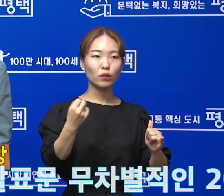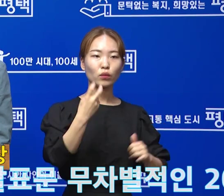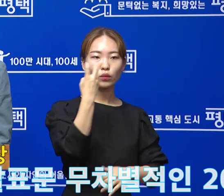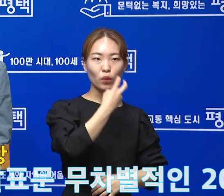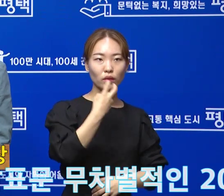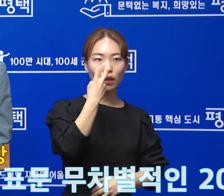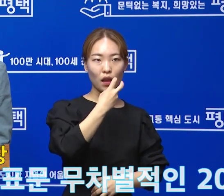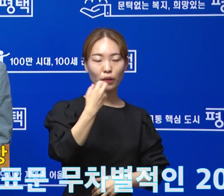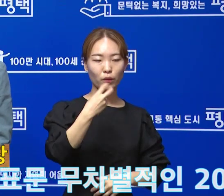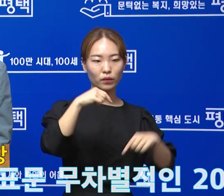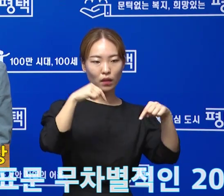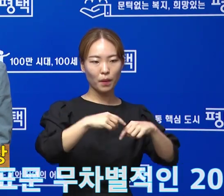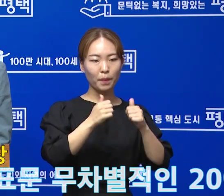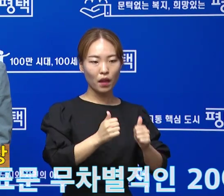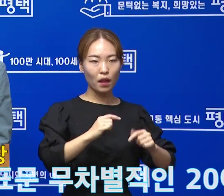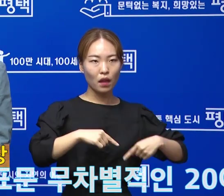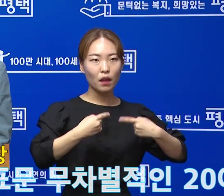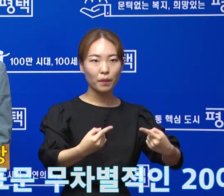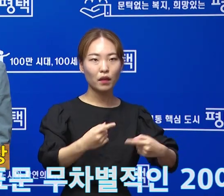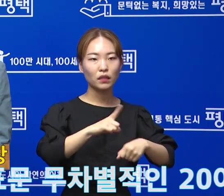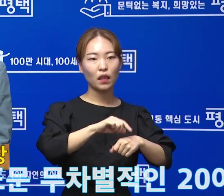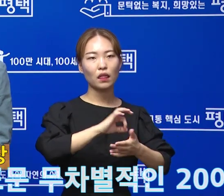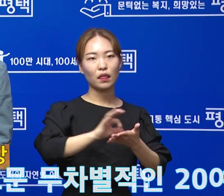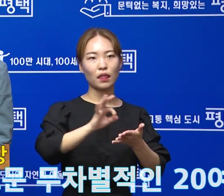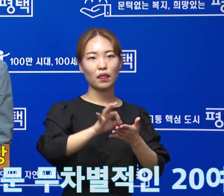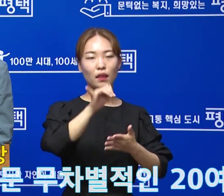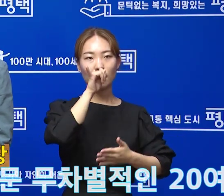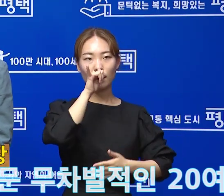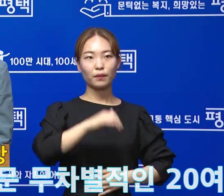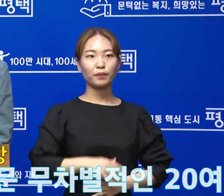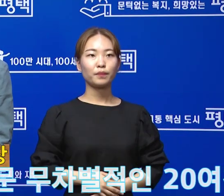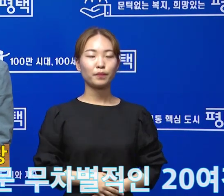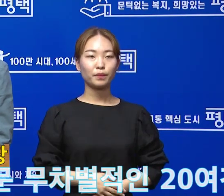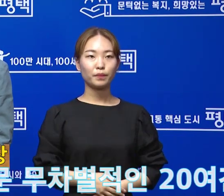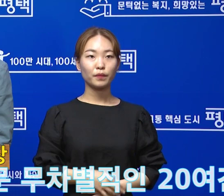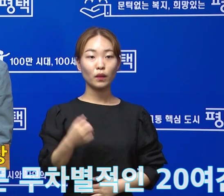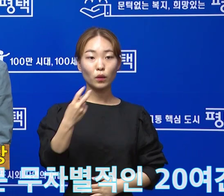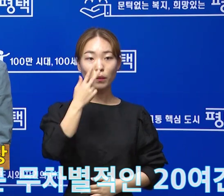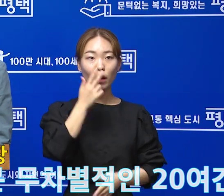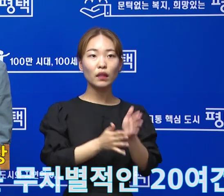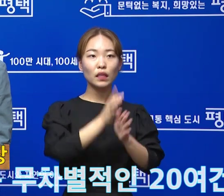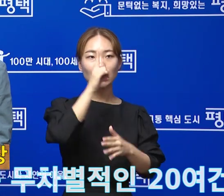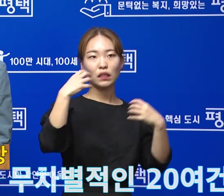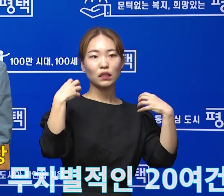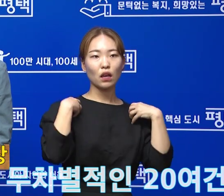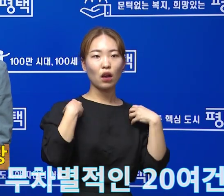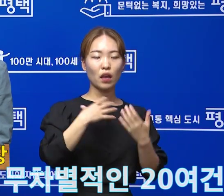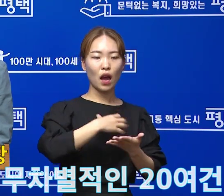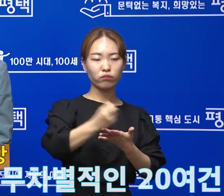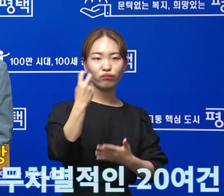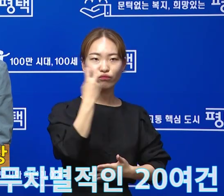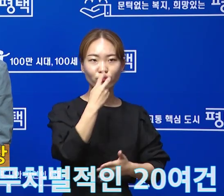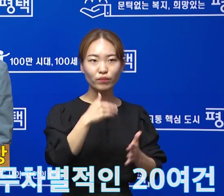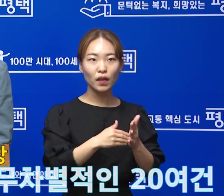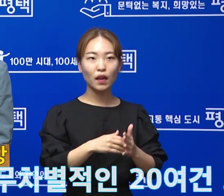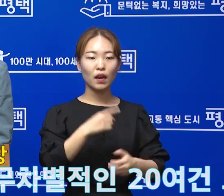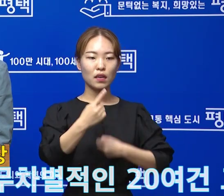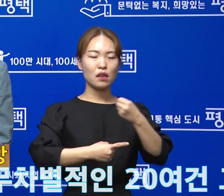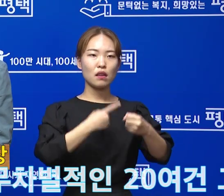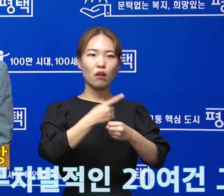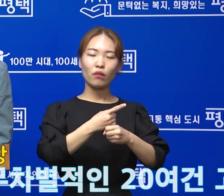조사와 재판에 시간을 허비해야 했습니다. 그리고 시청이 압수수색을 받았습니다. 지난 1년